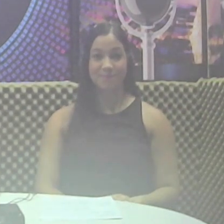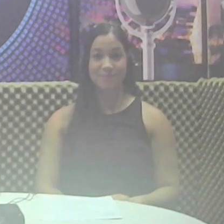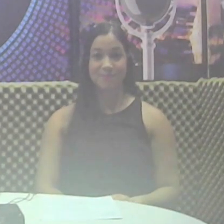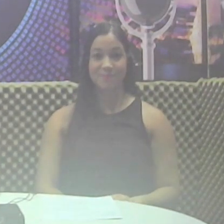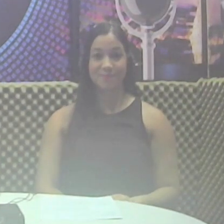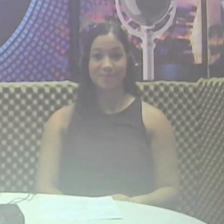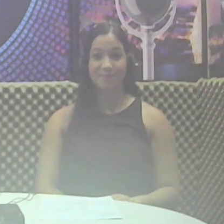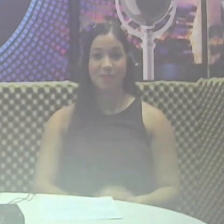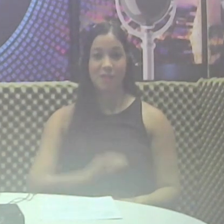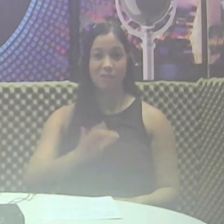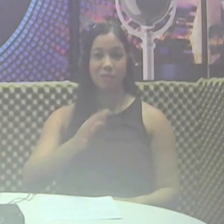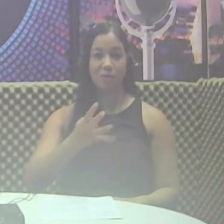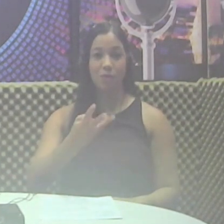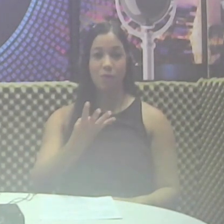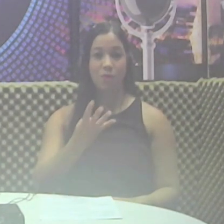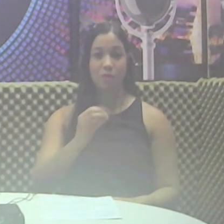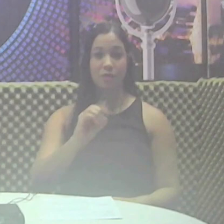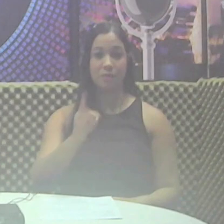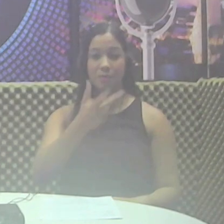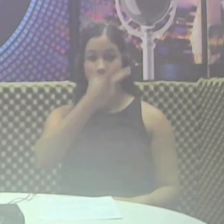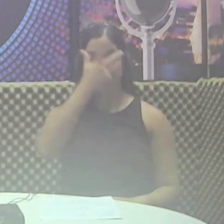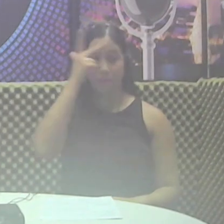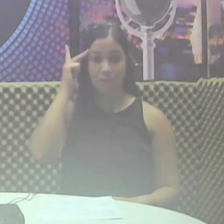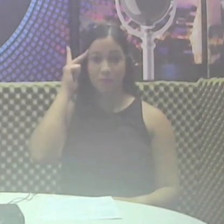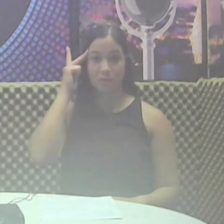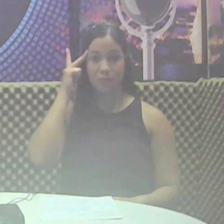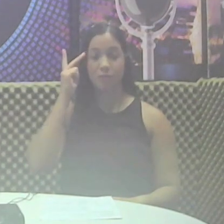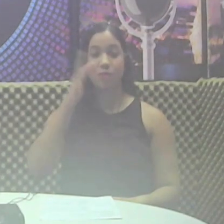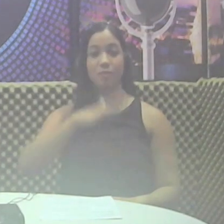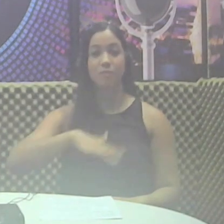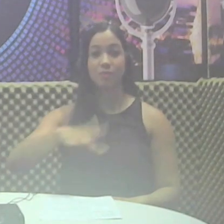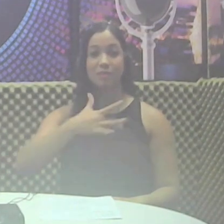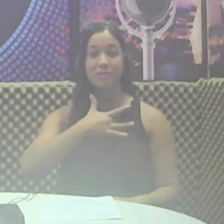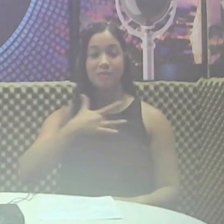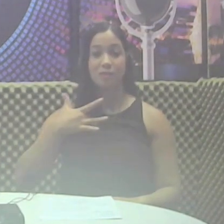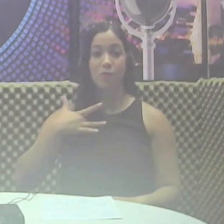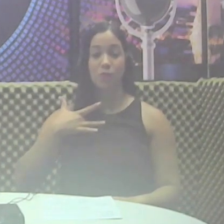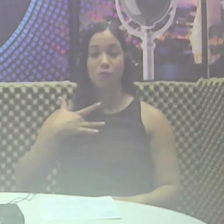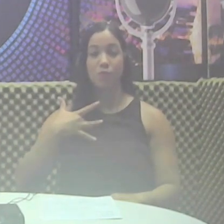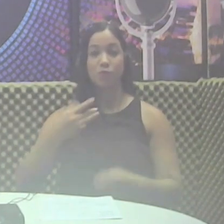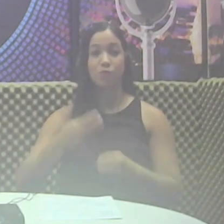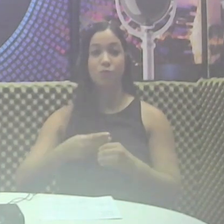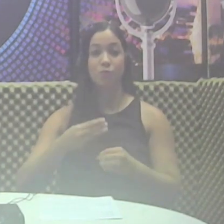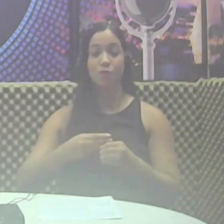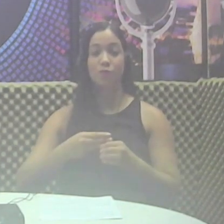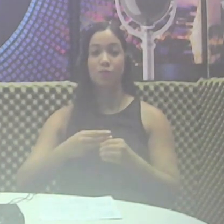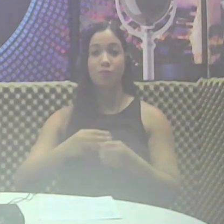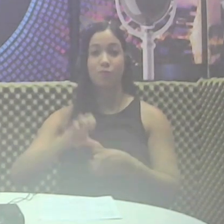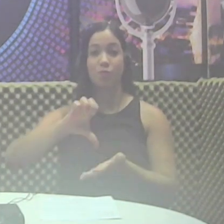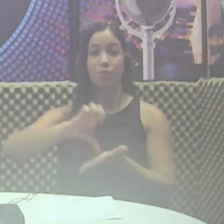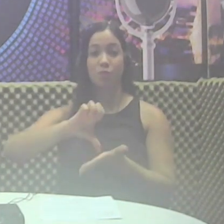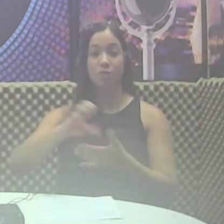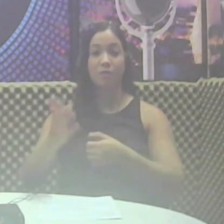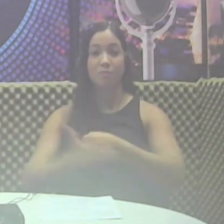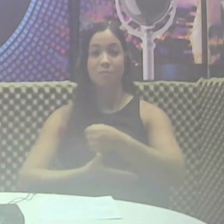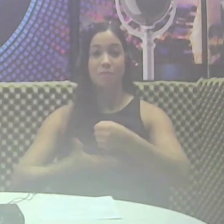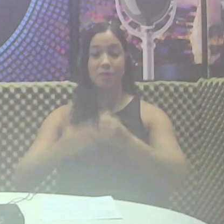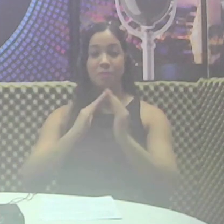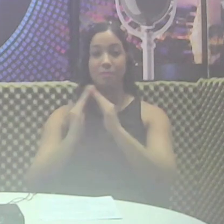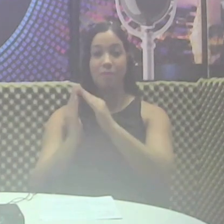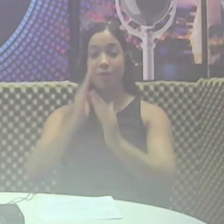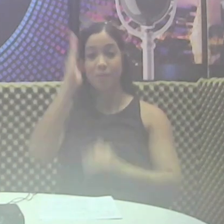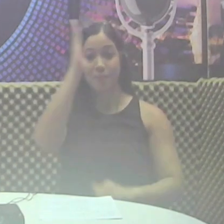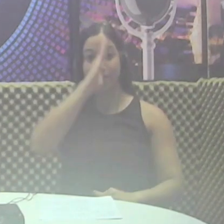Os cerca de 40 mil usuários da rede pública de saúde que fazem parte da área de cobertura da Unidade Básica de Saúde do bairro